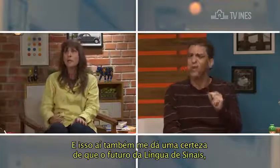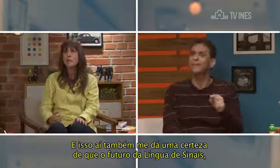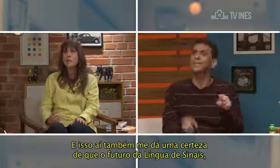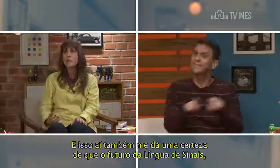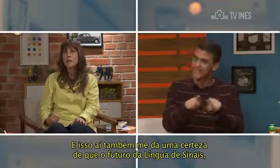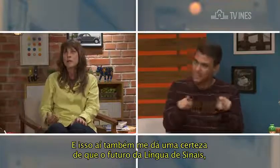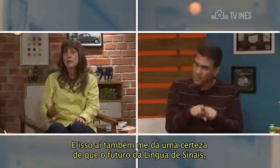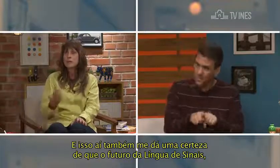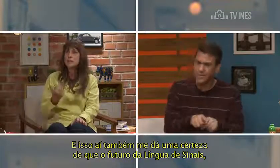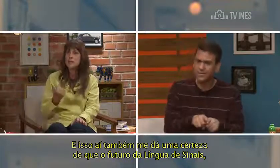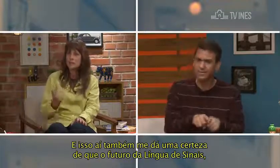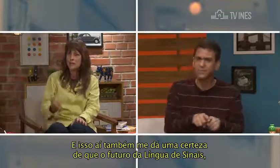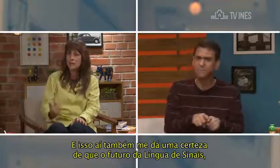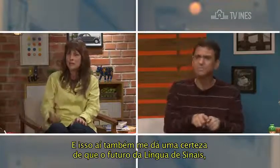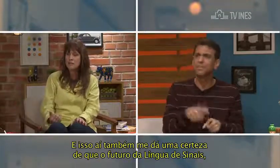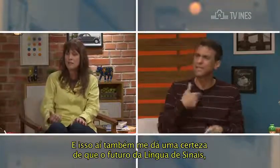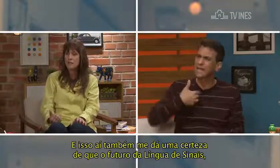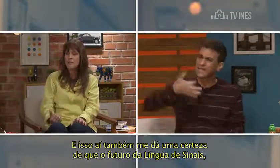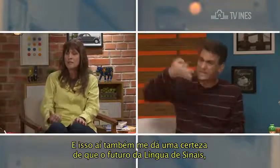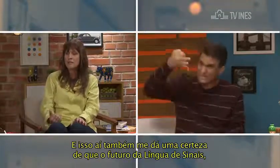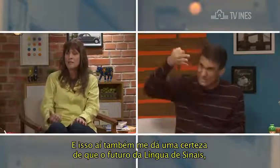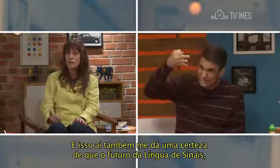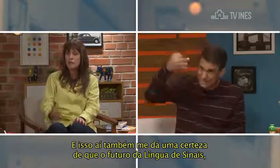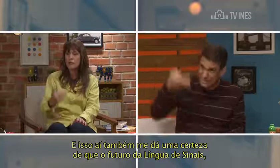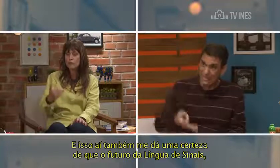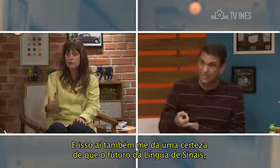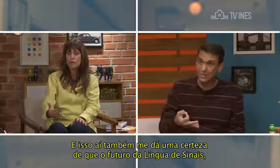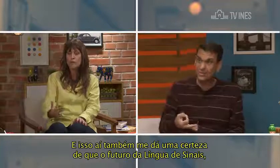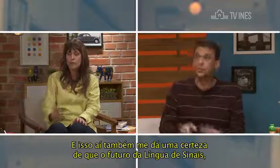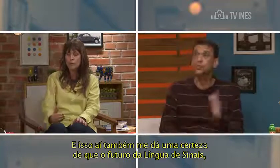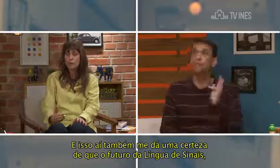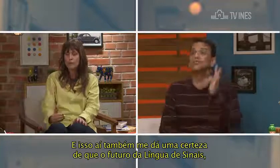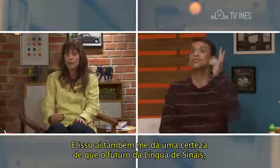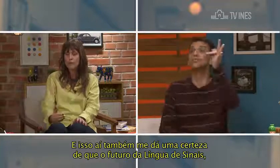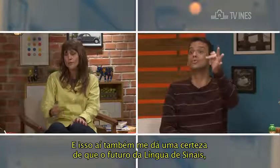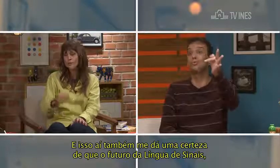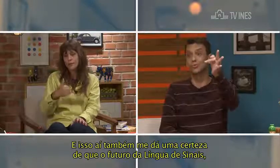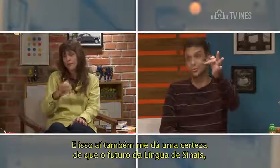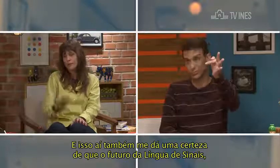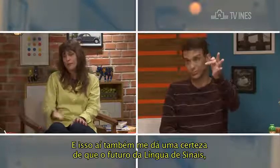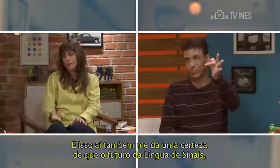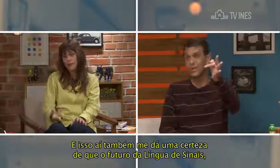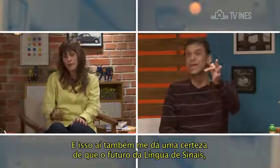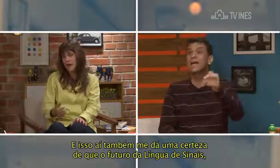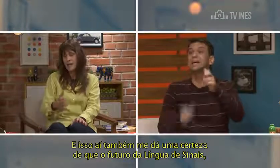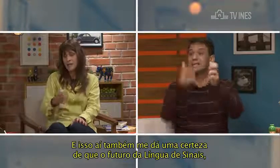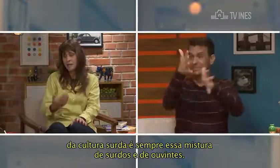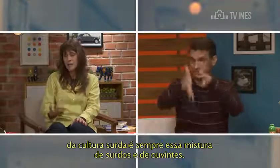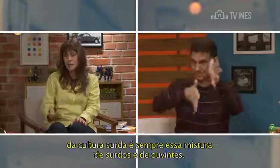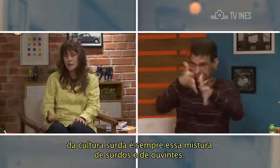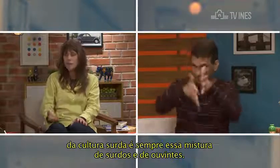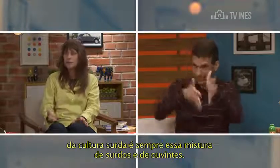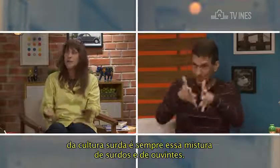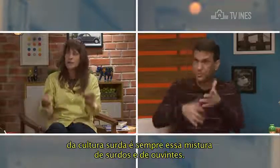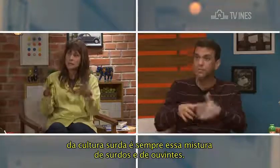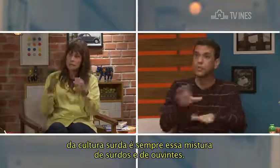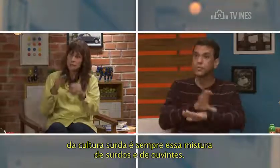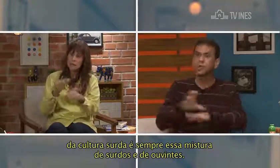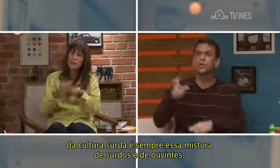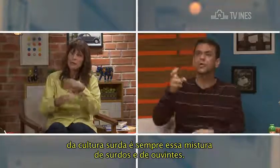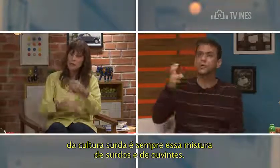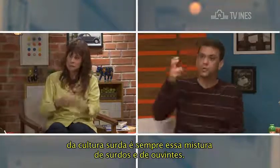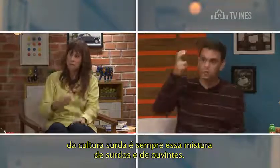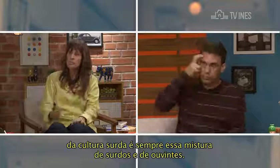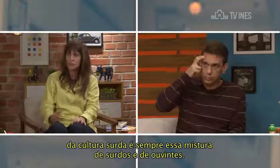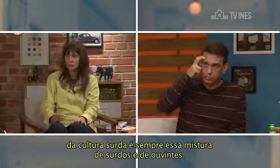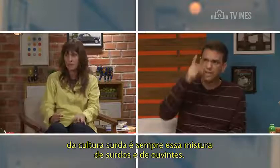também me dá uma certeza de que o futuro da língua de sinais, da cultura surda, é